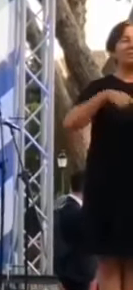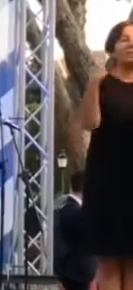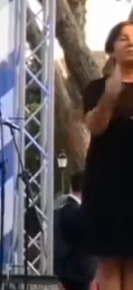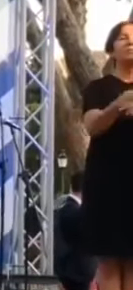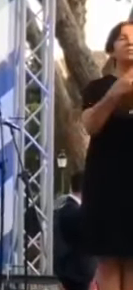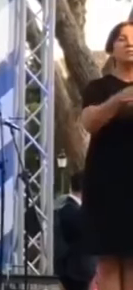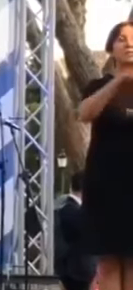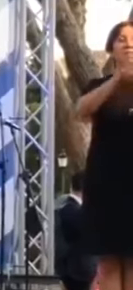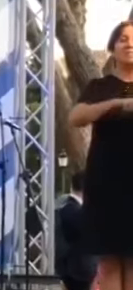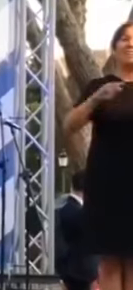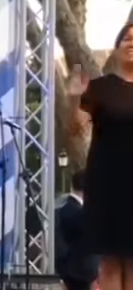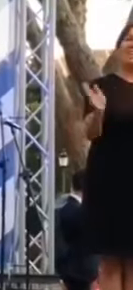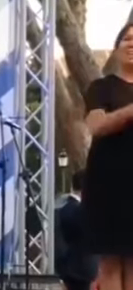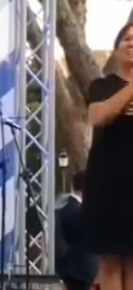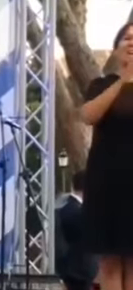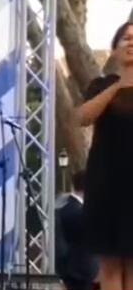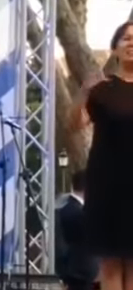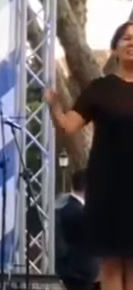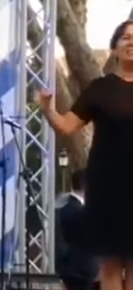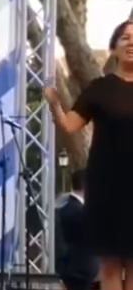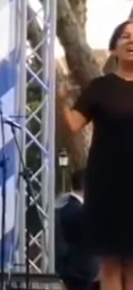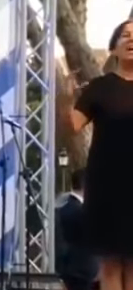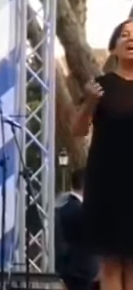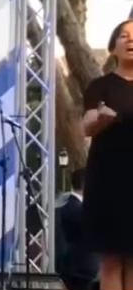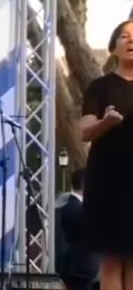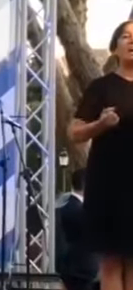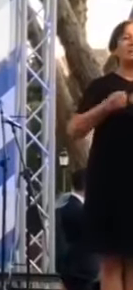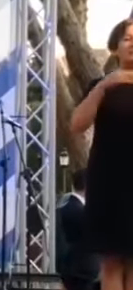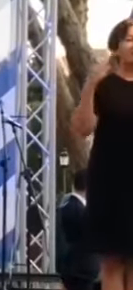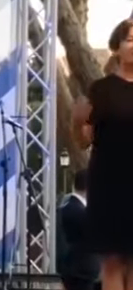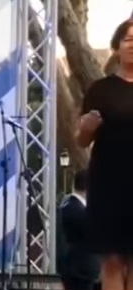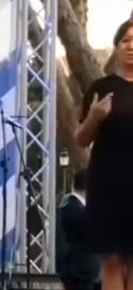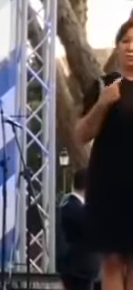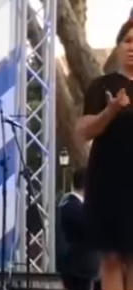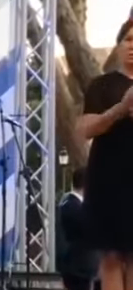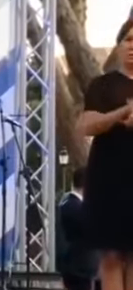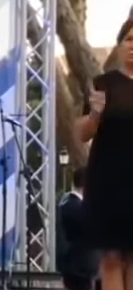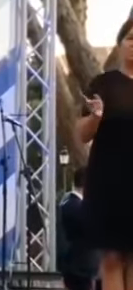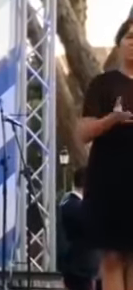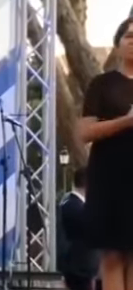bisogna detassare le aziende che non mettono le persone in cassa integrazione.